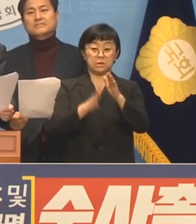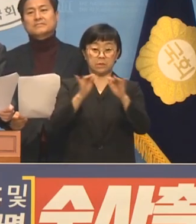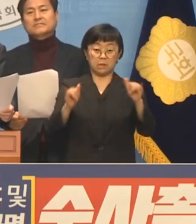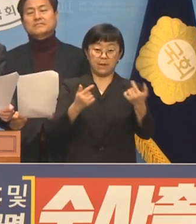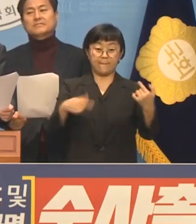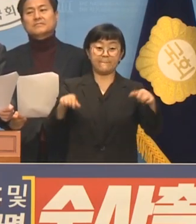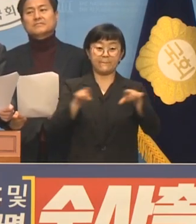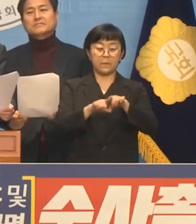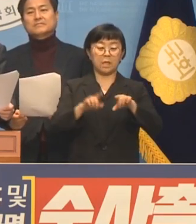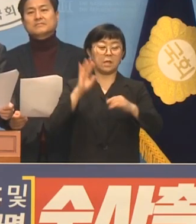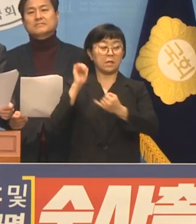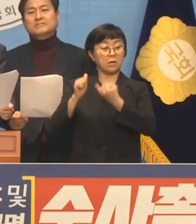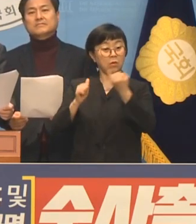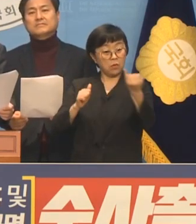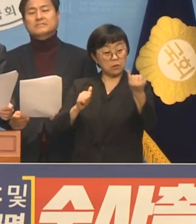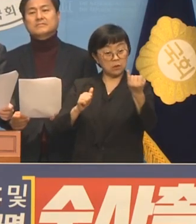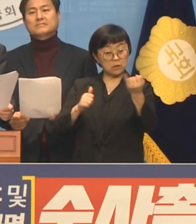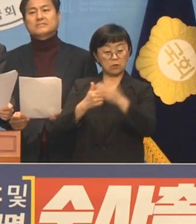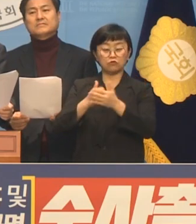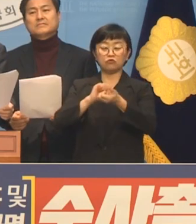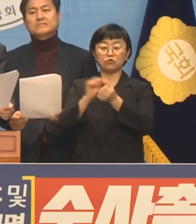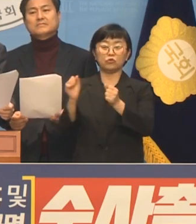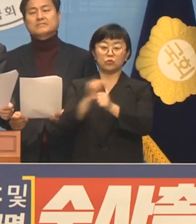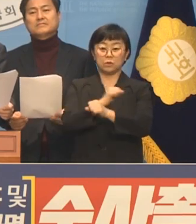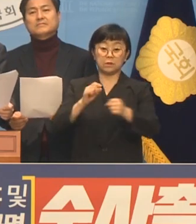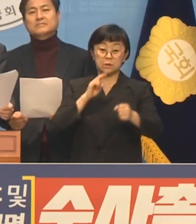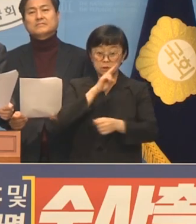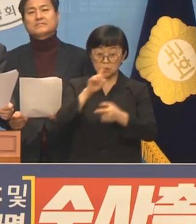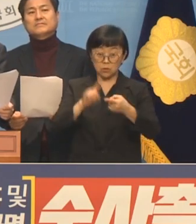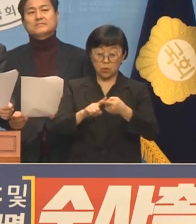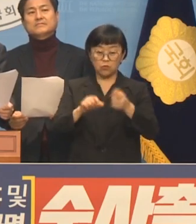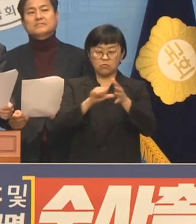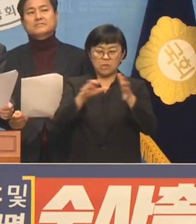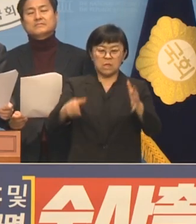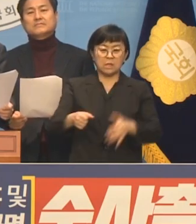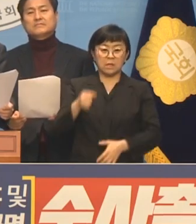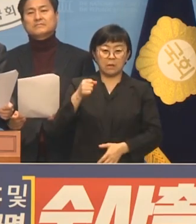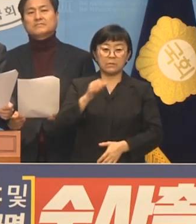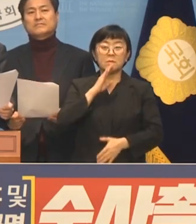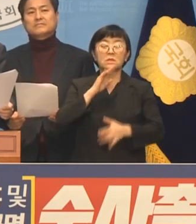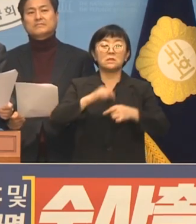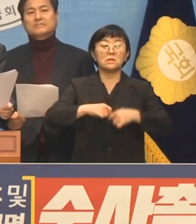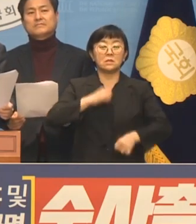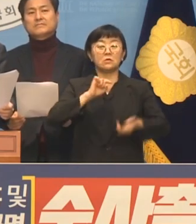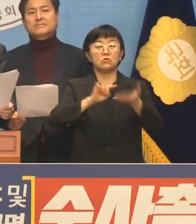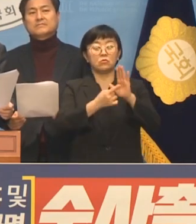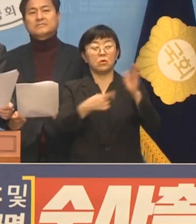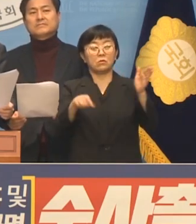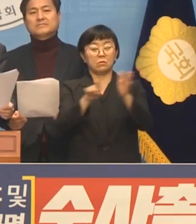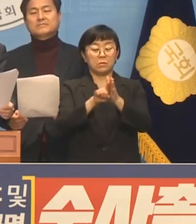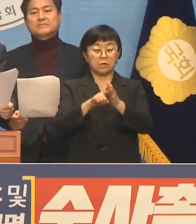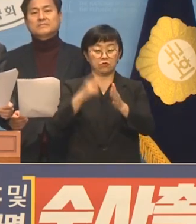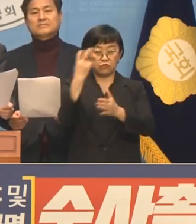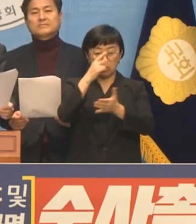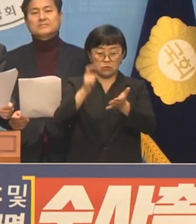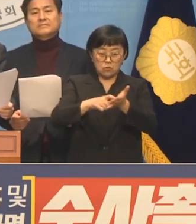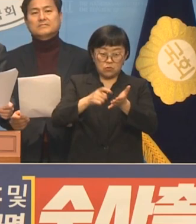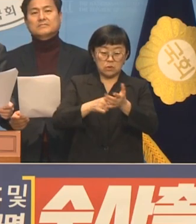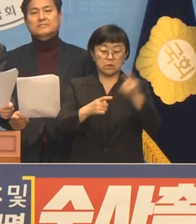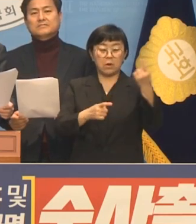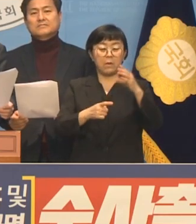함께 김건희 여사 주가 조작 의혹, 명품백 진상규명을 위한 수사 촉구